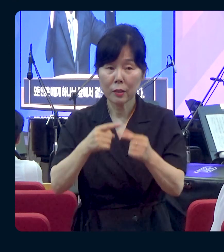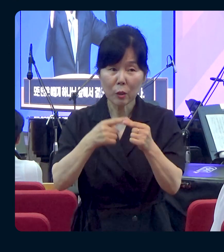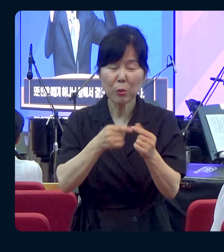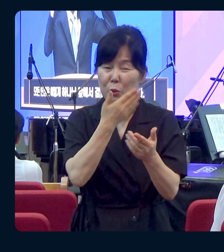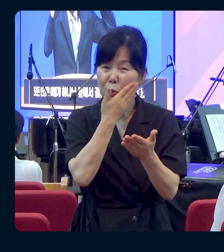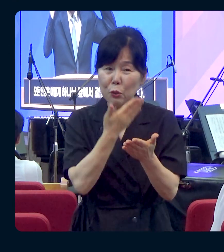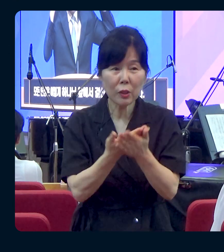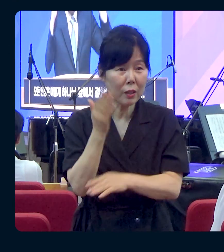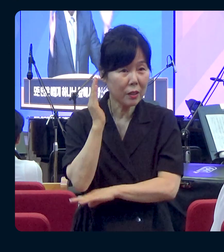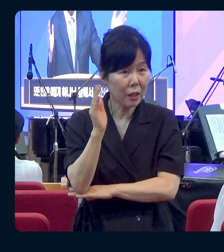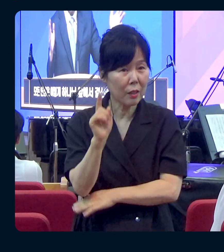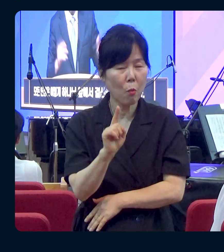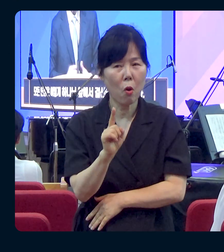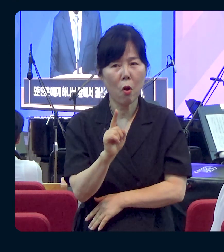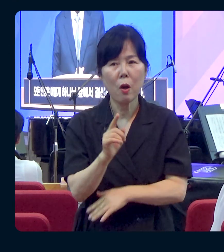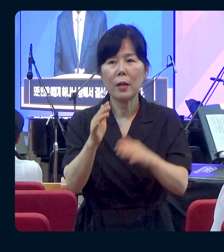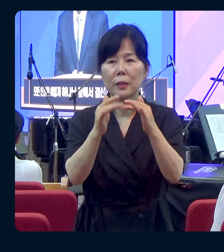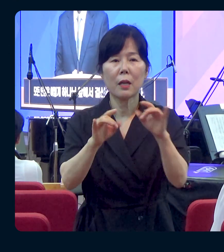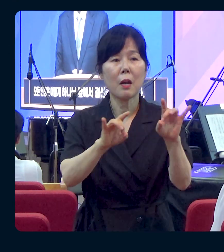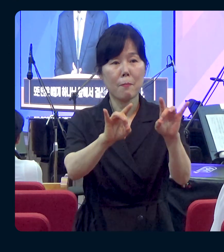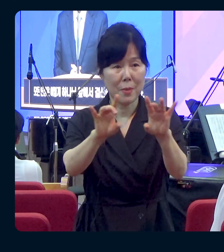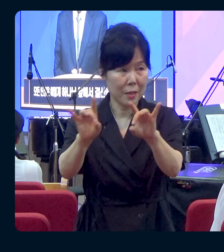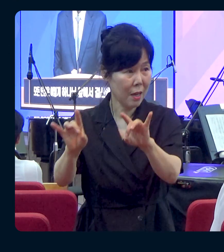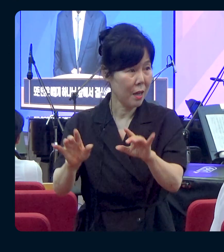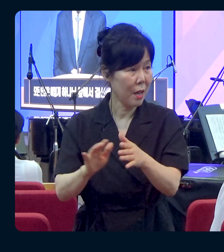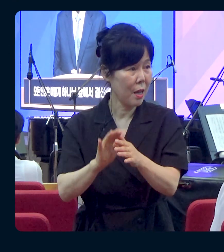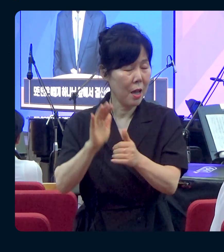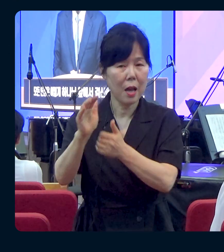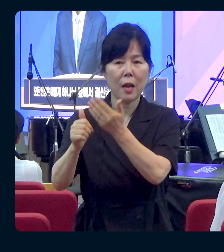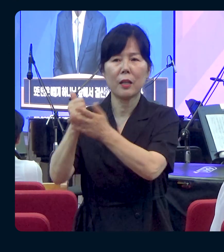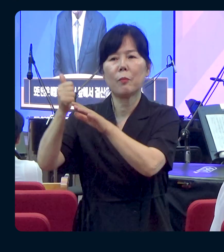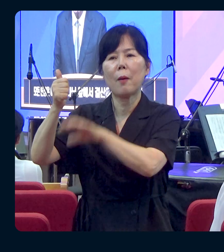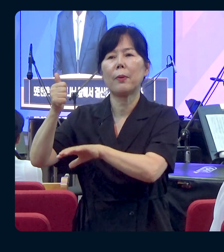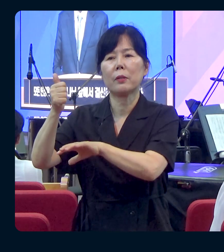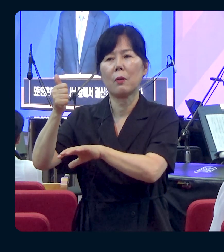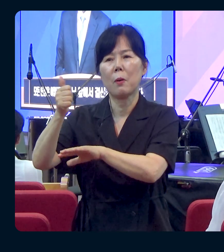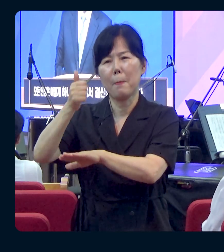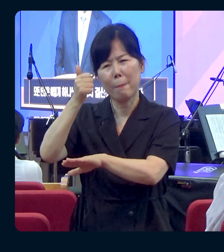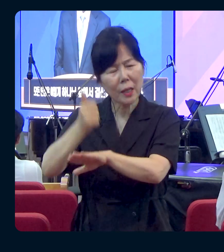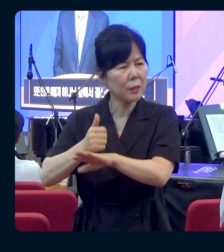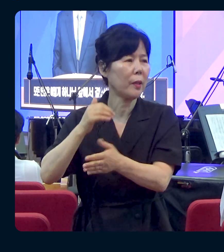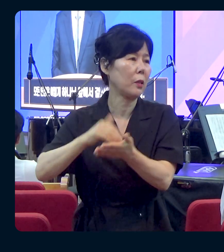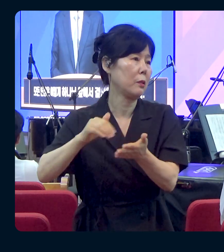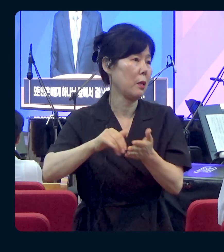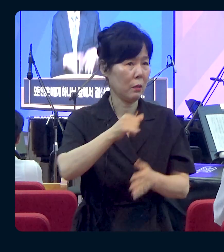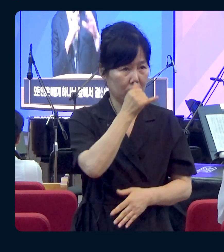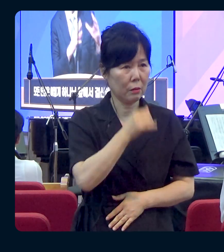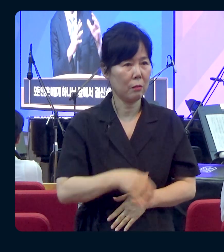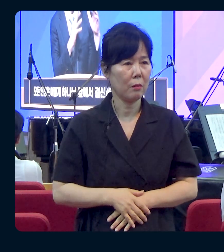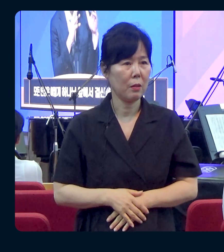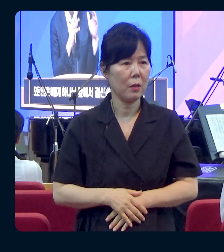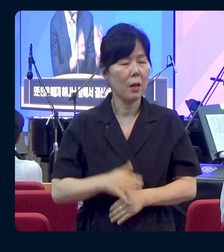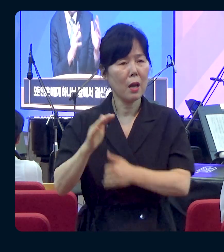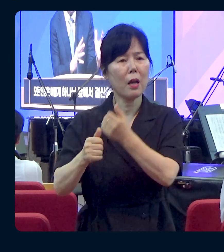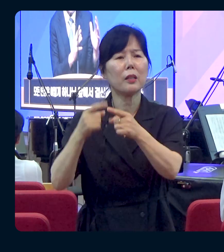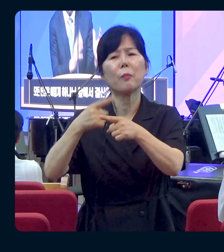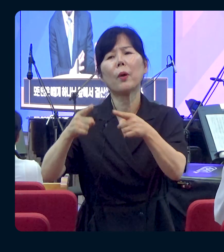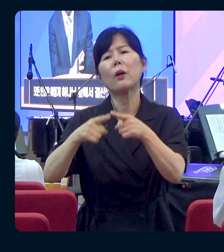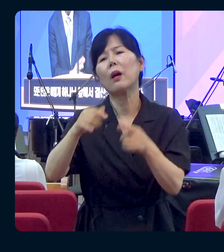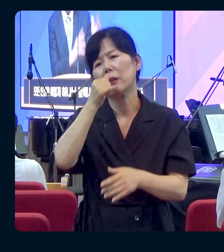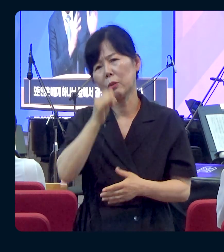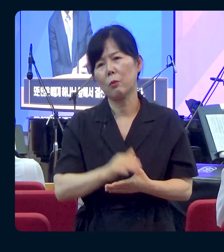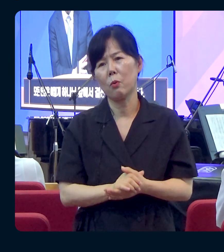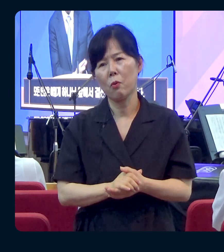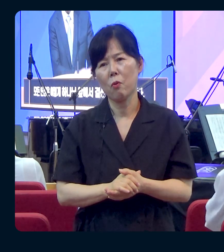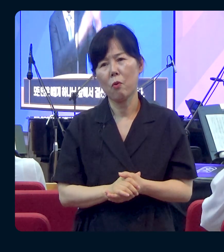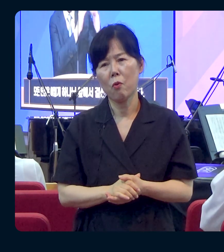우리가 첫 번째 들어야 될 중요한 메시지, 모든 인생은 이렇게 하나님 앞에서 결산을 해야 한다는 것. 이것은요